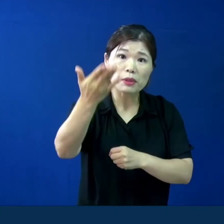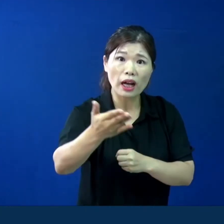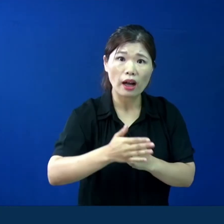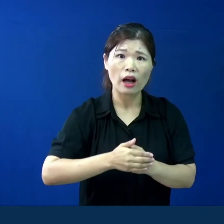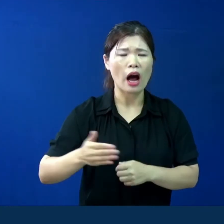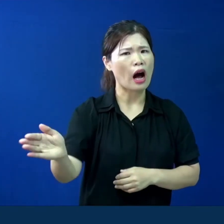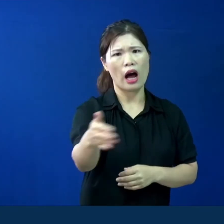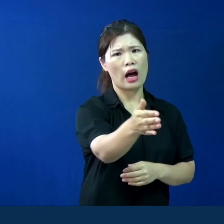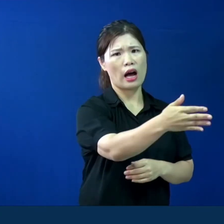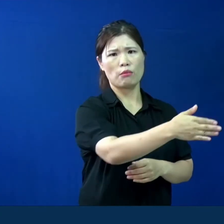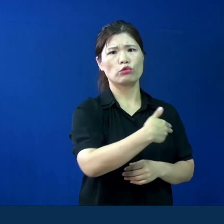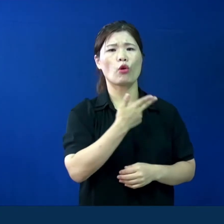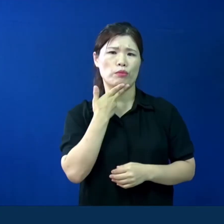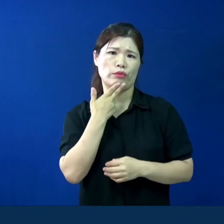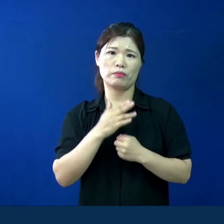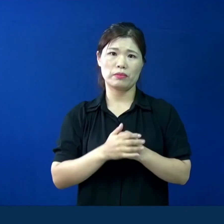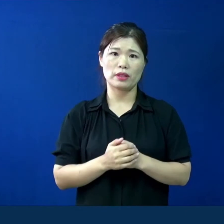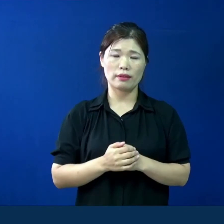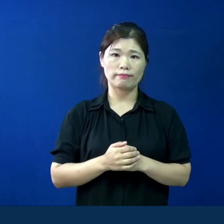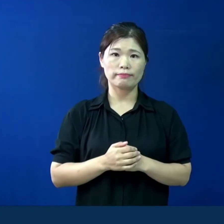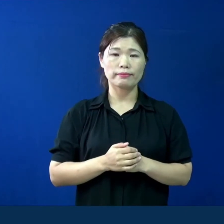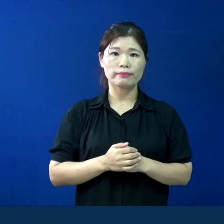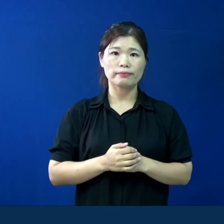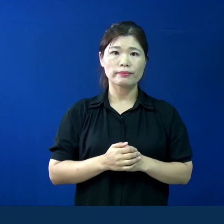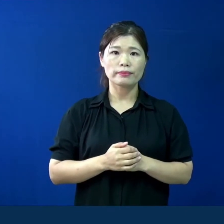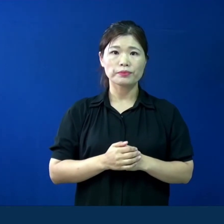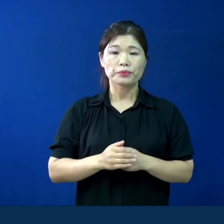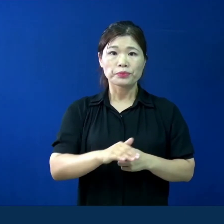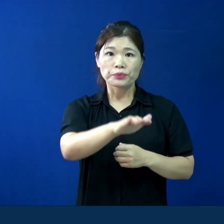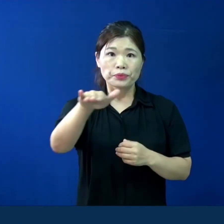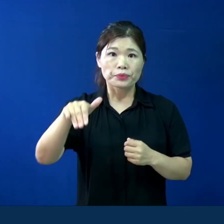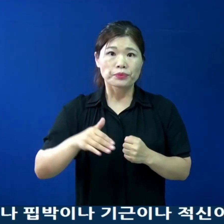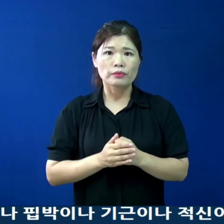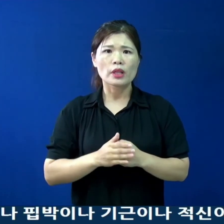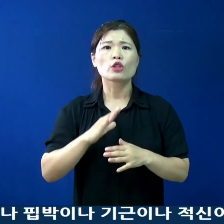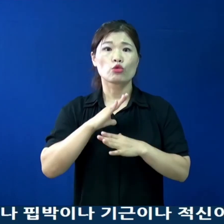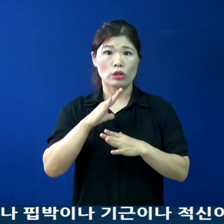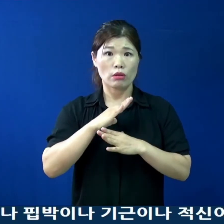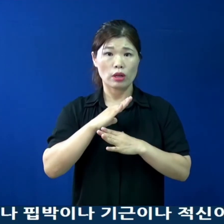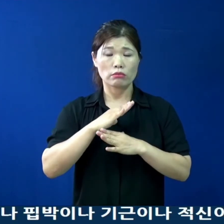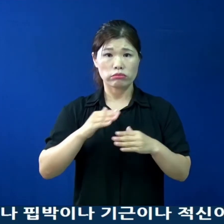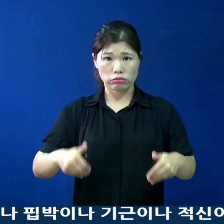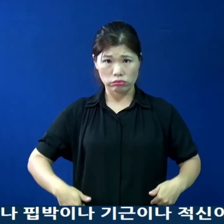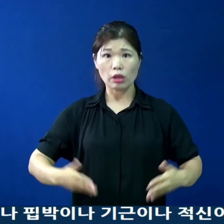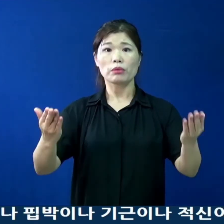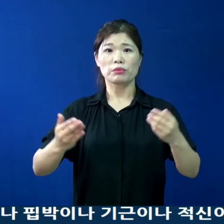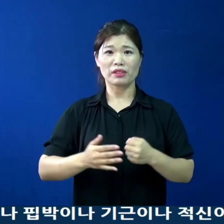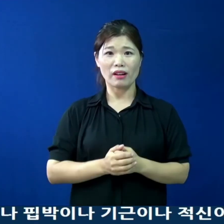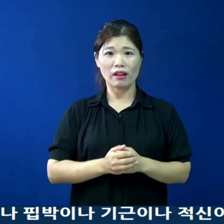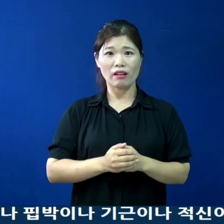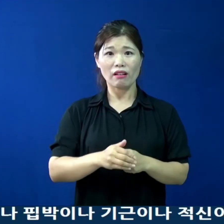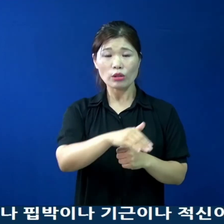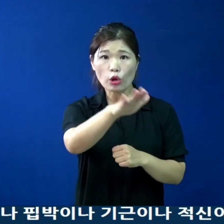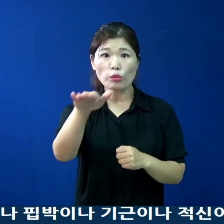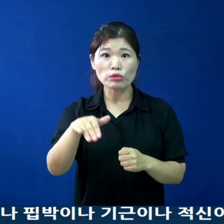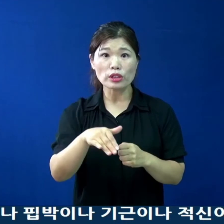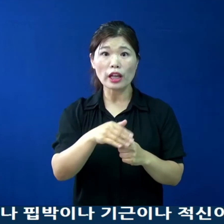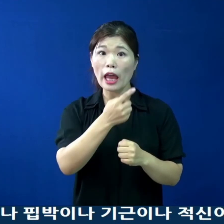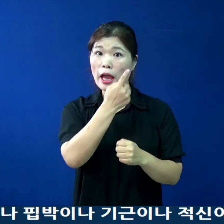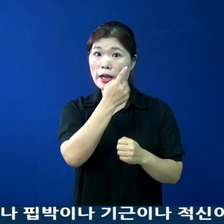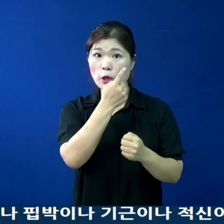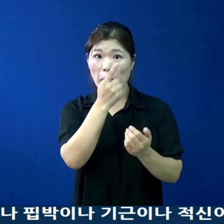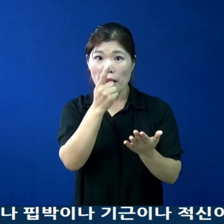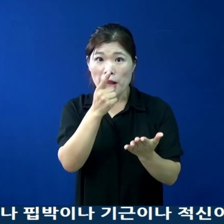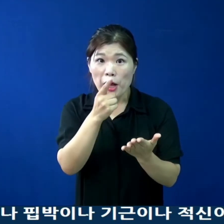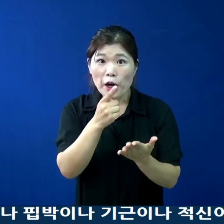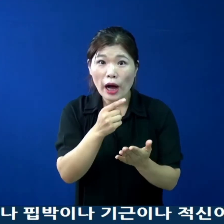것을 역질문을 통해서 하는 거 아니겠습니까? 여러분, 두려워할 필요가 없습니다. 여러분에게 보장되어 있는 그